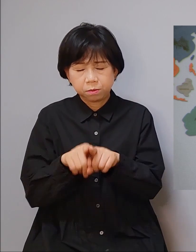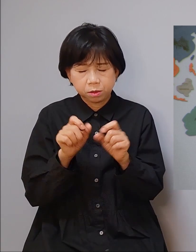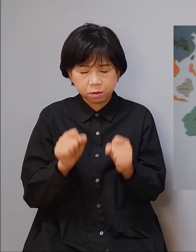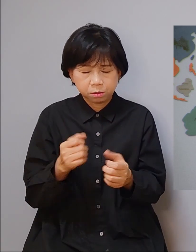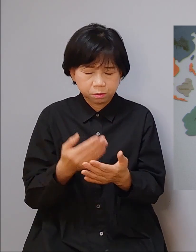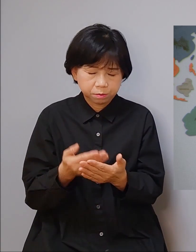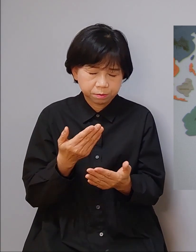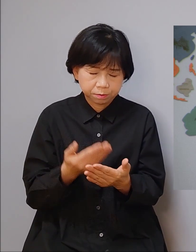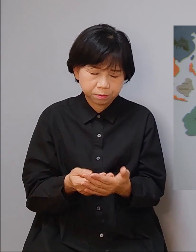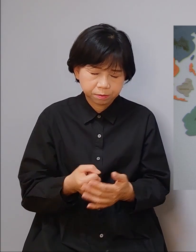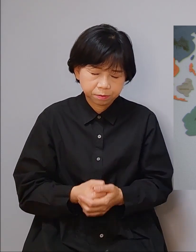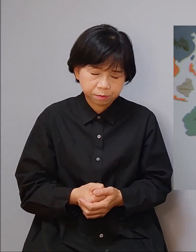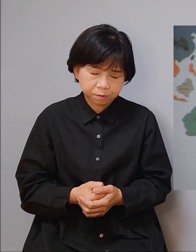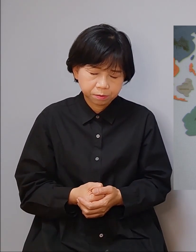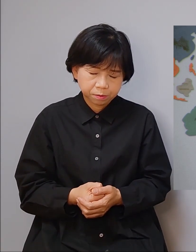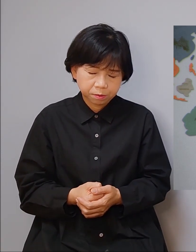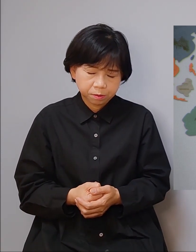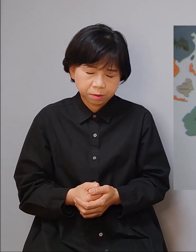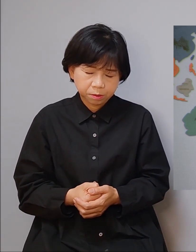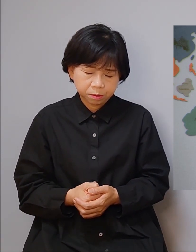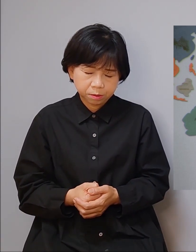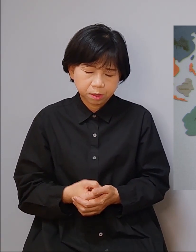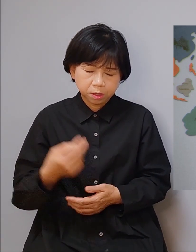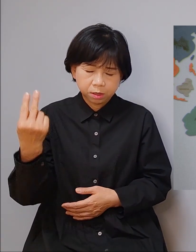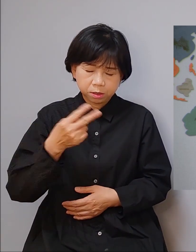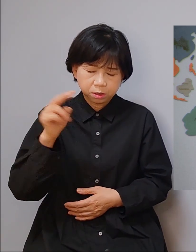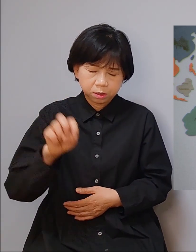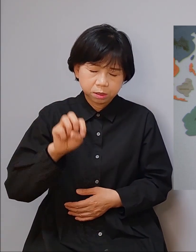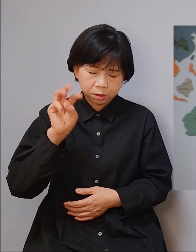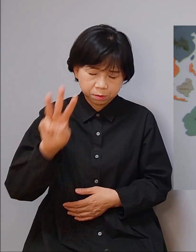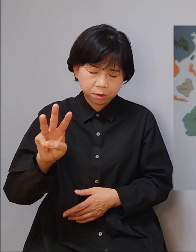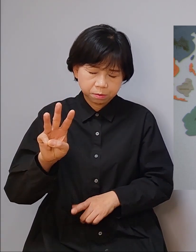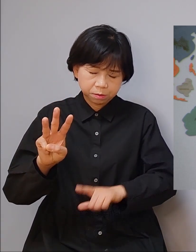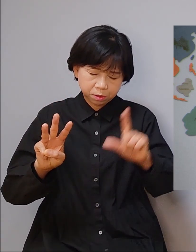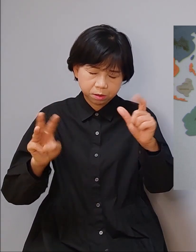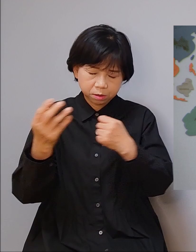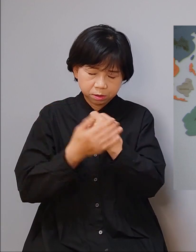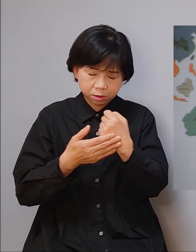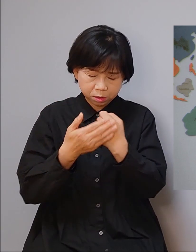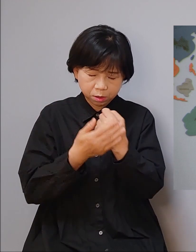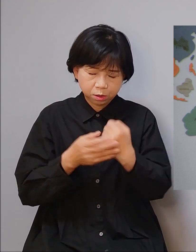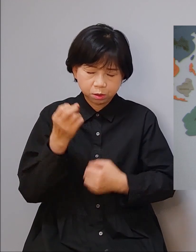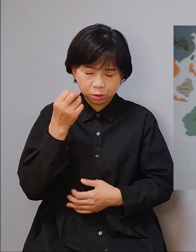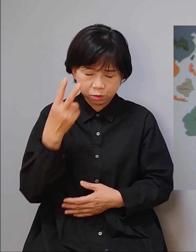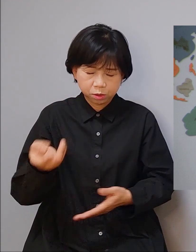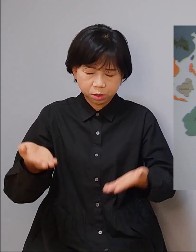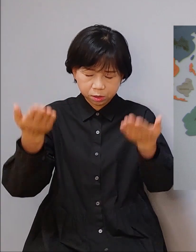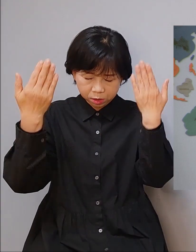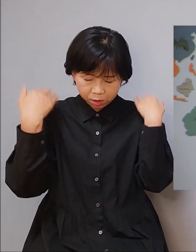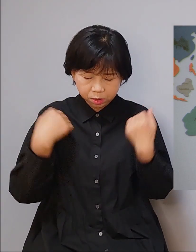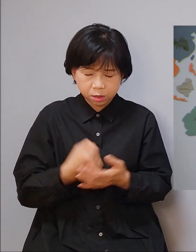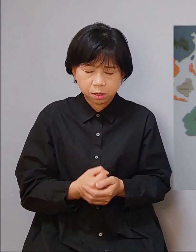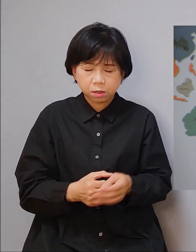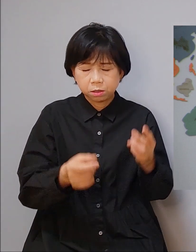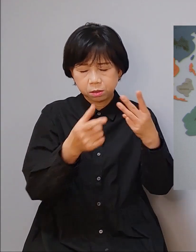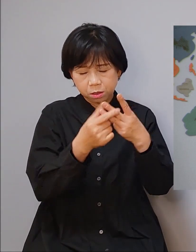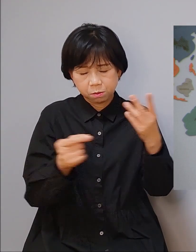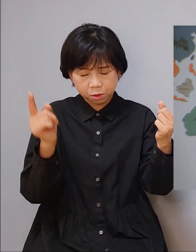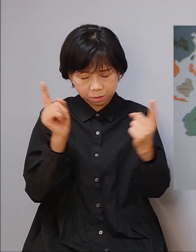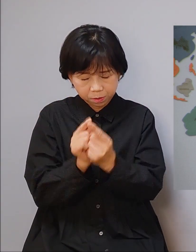함께하여 주시옵소서. 여전히 2023년 은혜 가운데 2달을 보내고 3월을